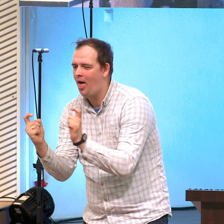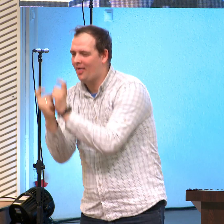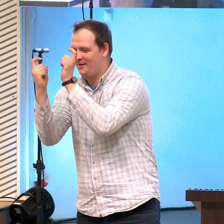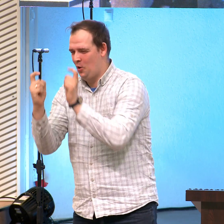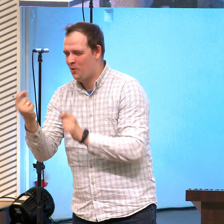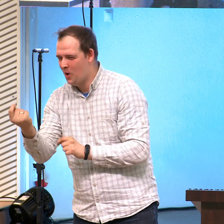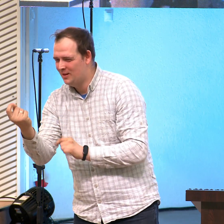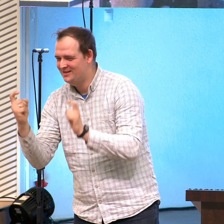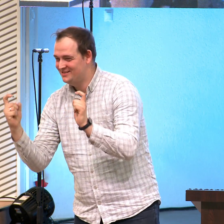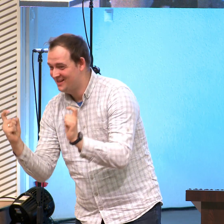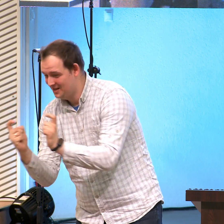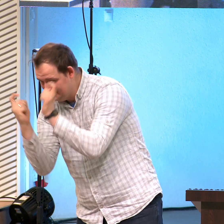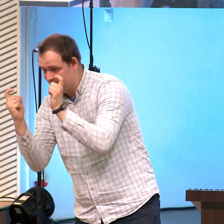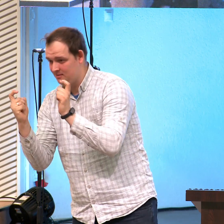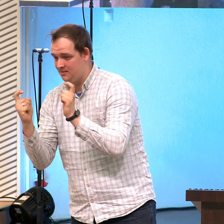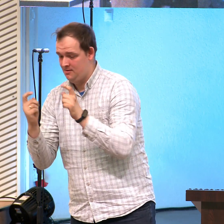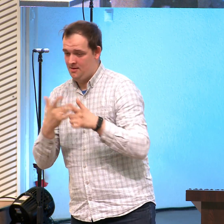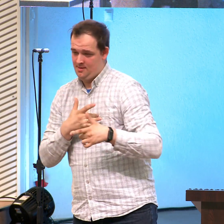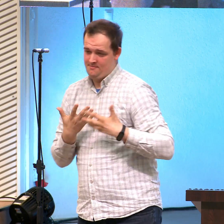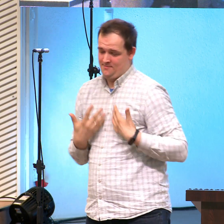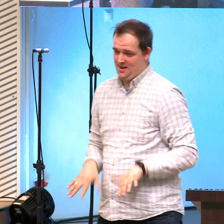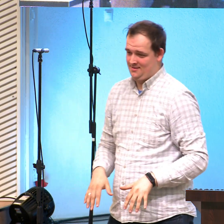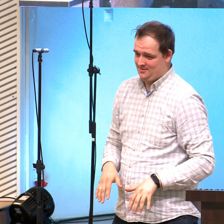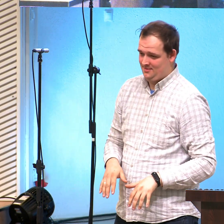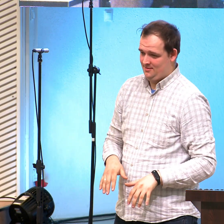и когда где-то какой-то конфликт возникнет,